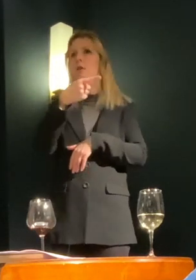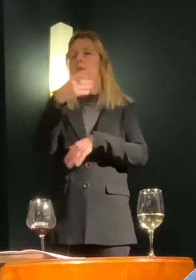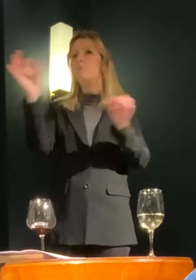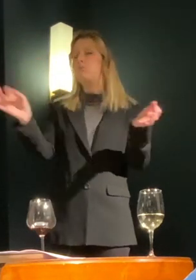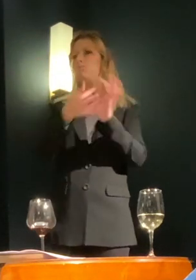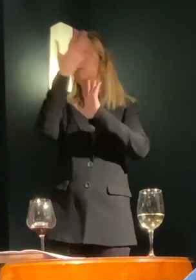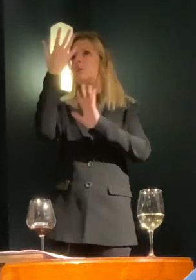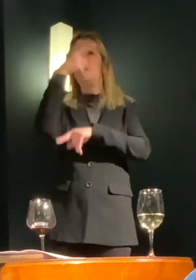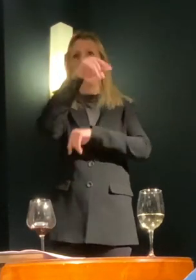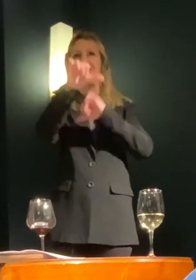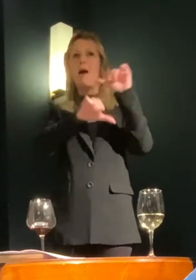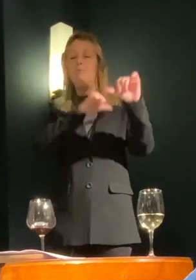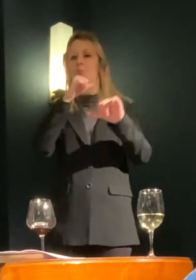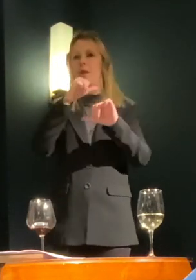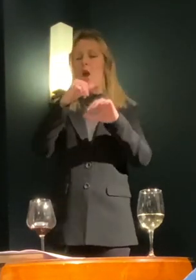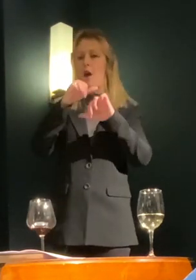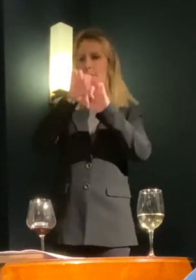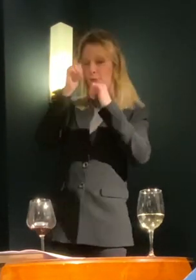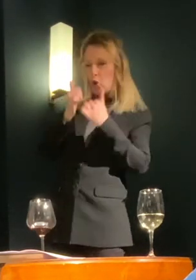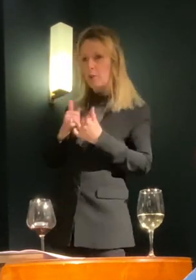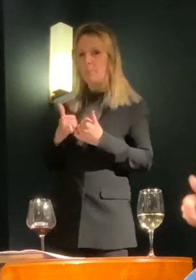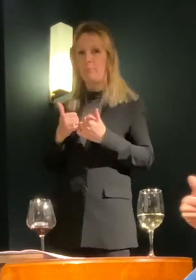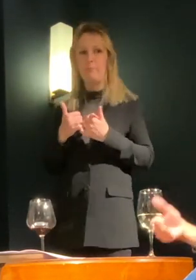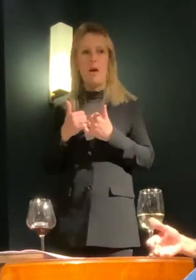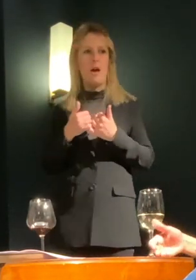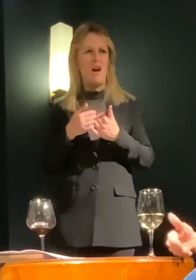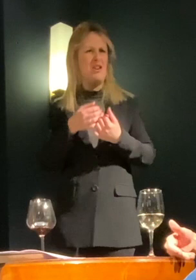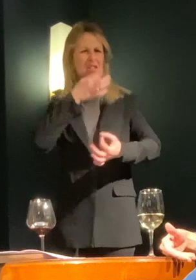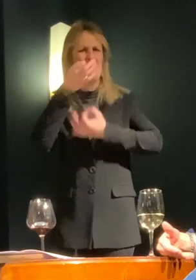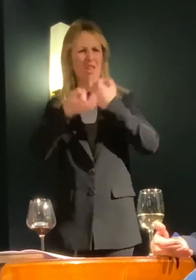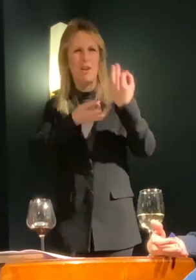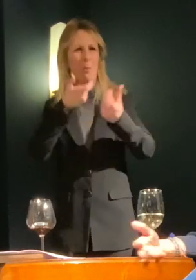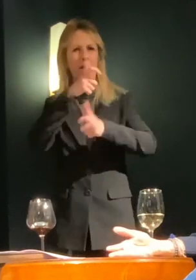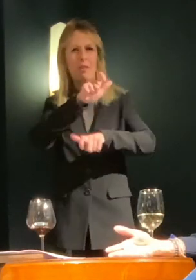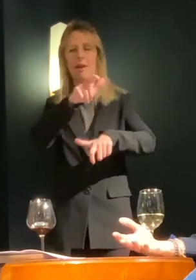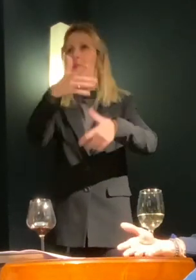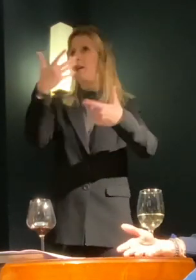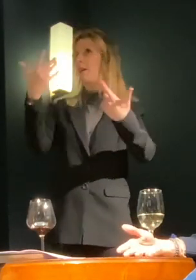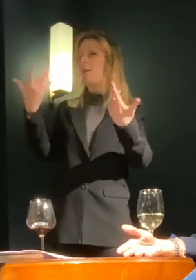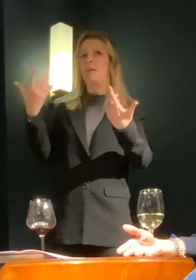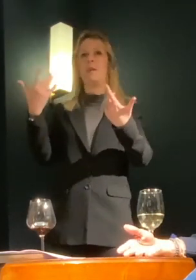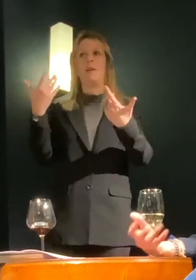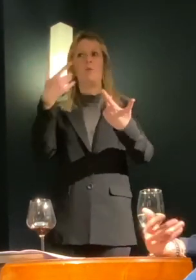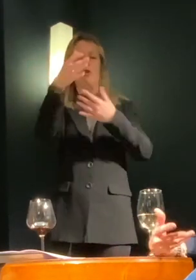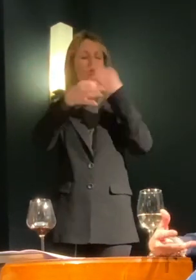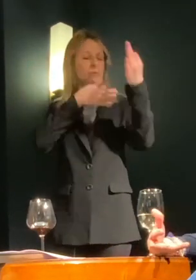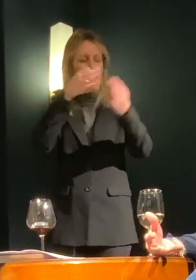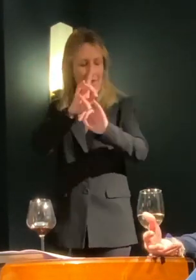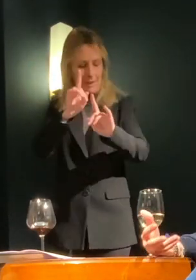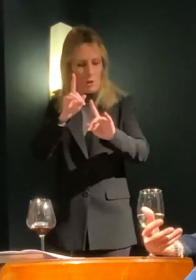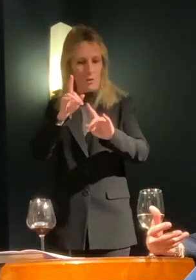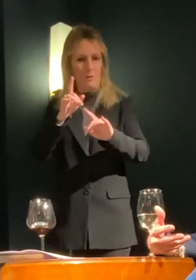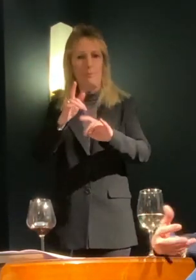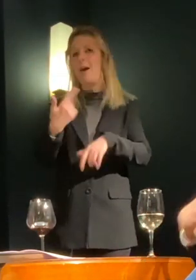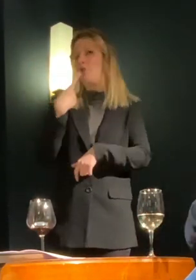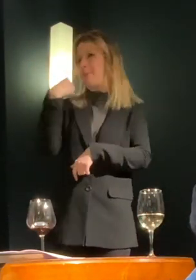e senza spiegare, quindi non sanno darsi un perché. Poi alla fine, quando lui, diciamo, spiega che in realtà, perché non abbiamo detto